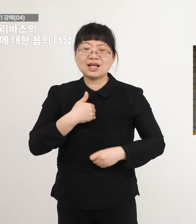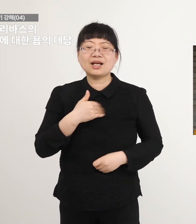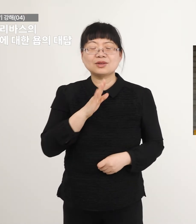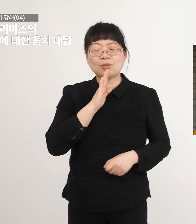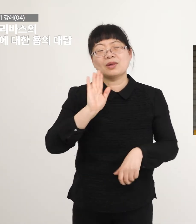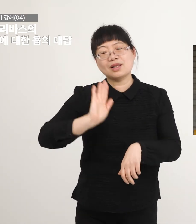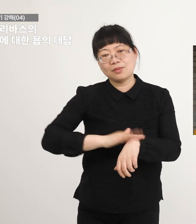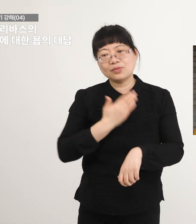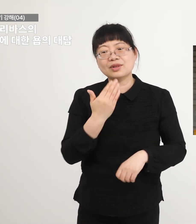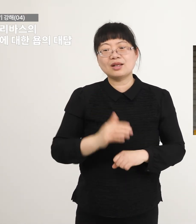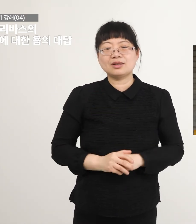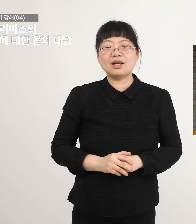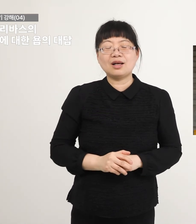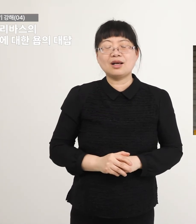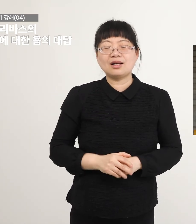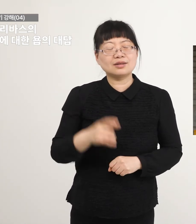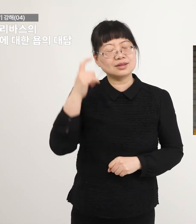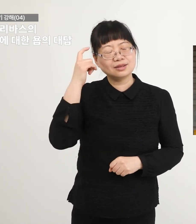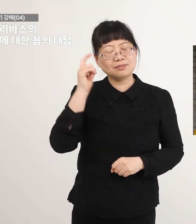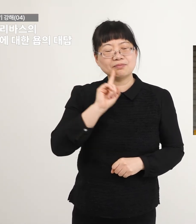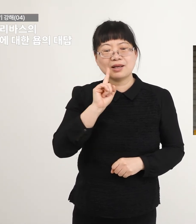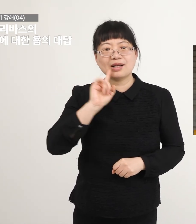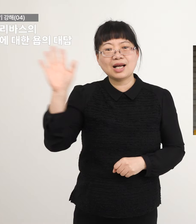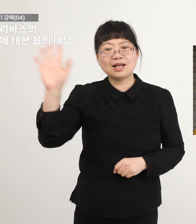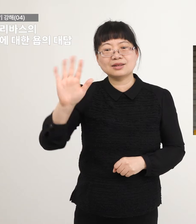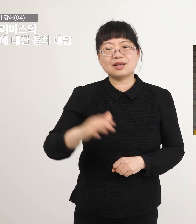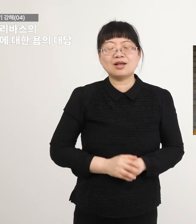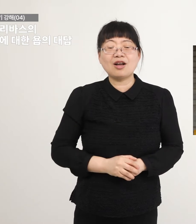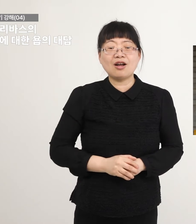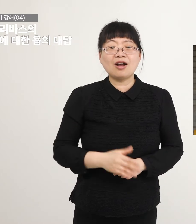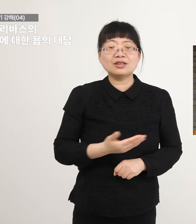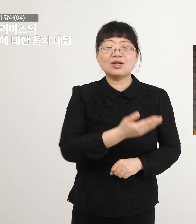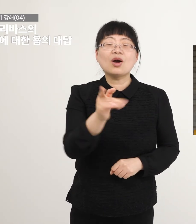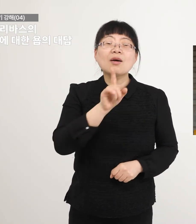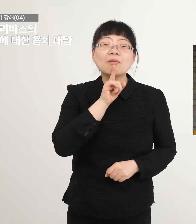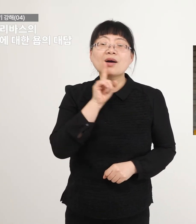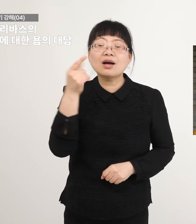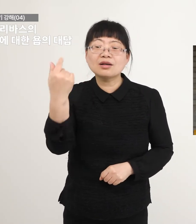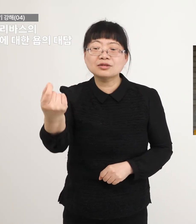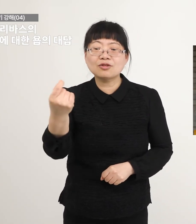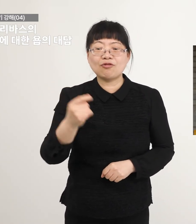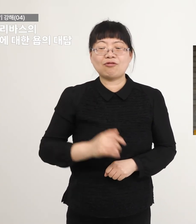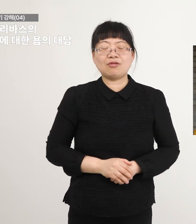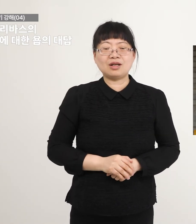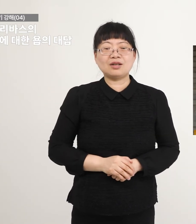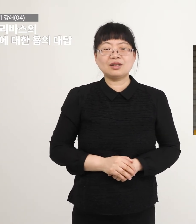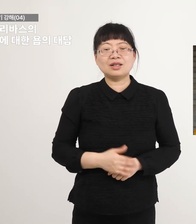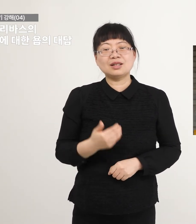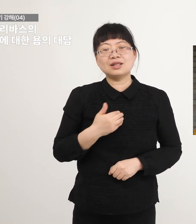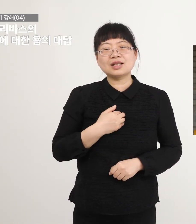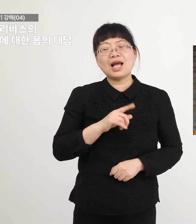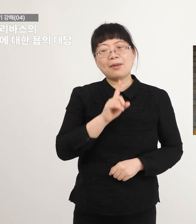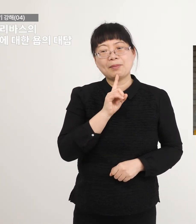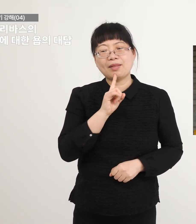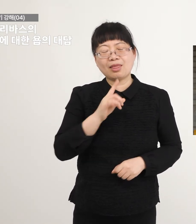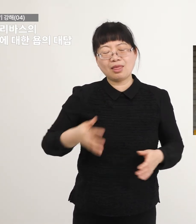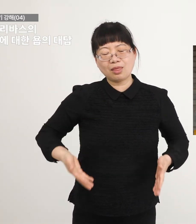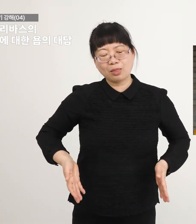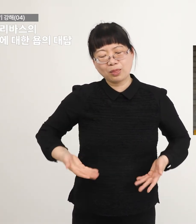잘못했다 친구야, 이런 개념이 아니에요. 그래, 너희들 말대로 내 말이